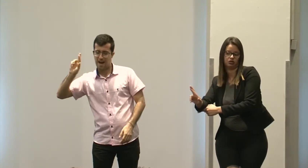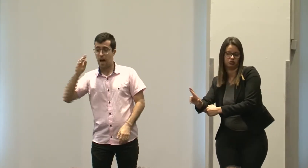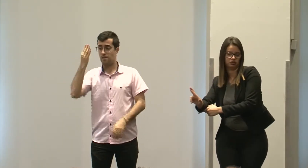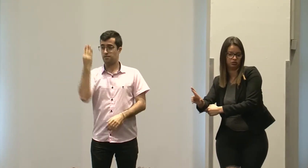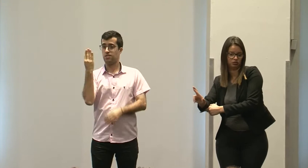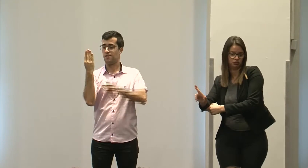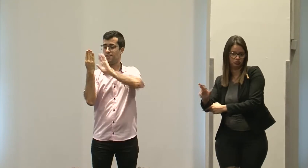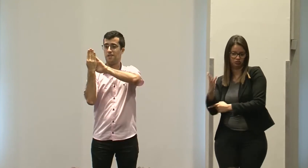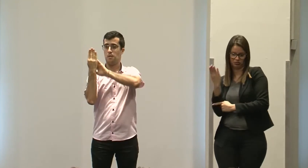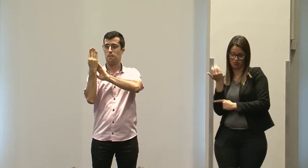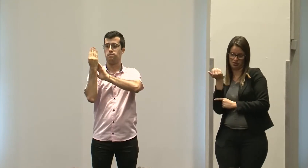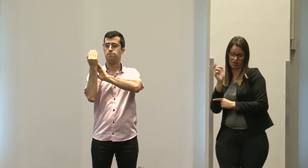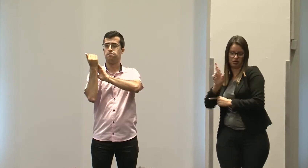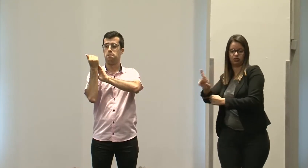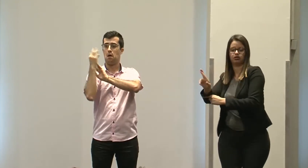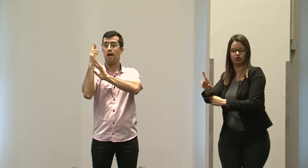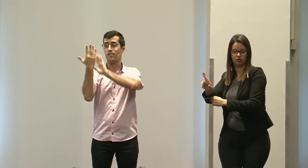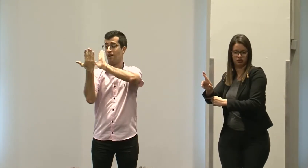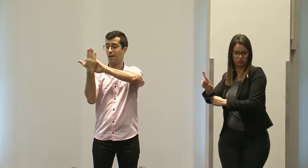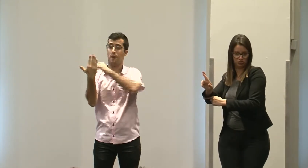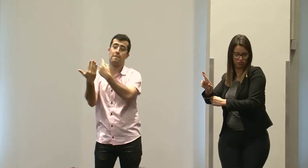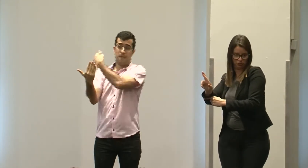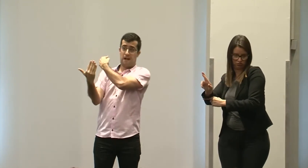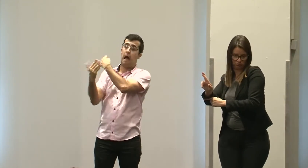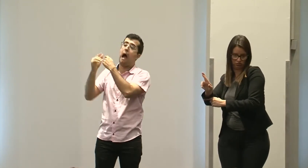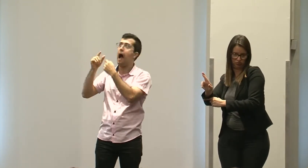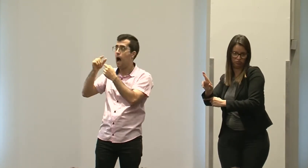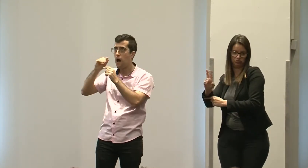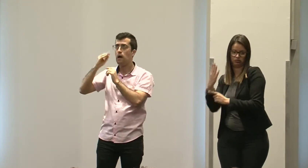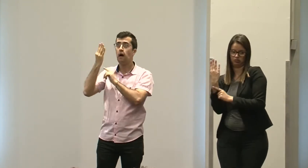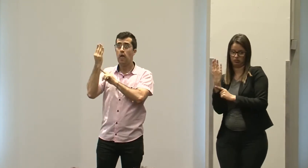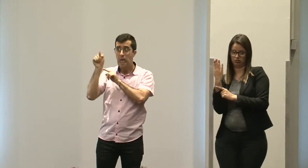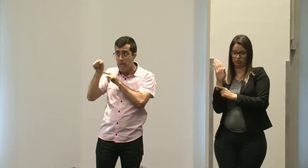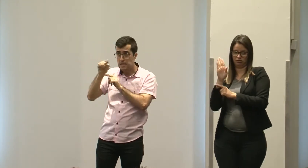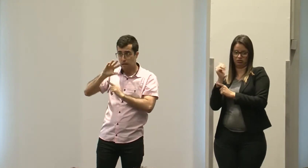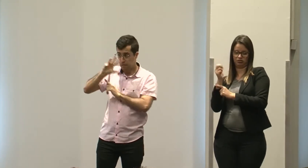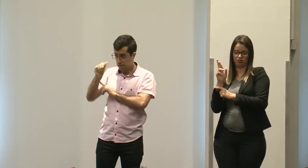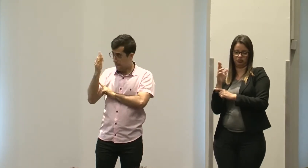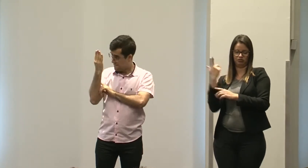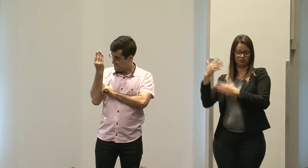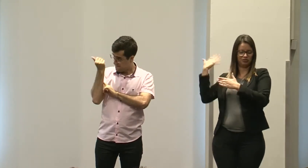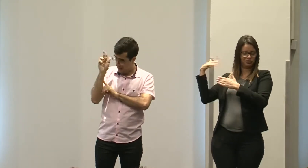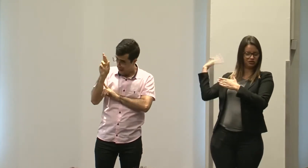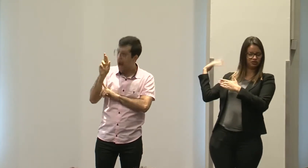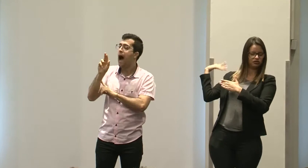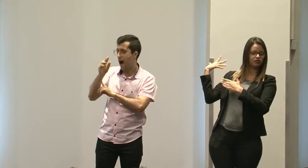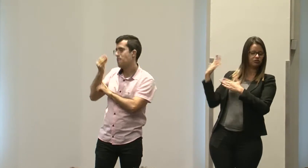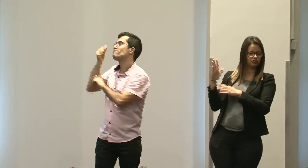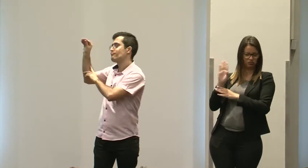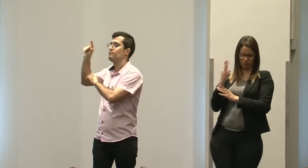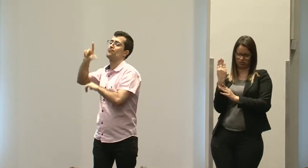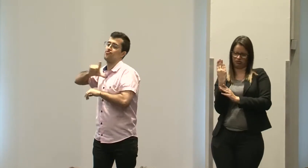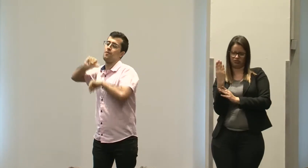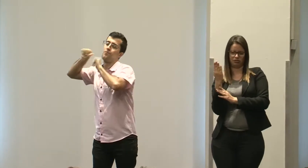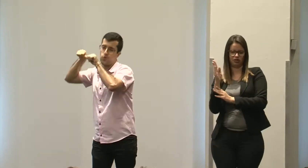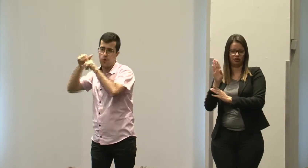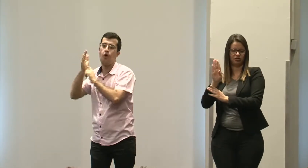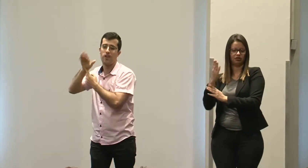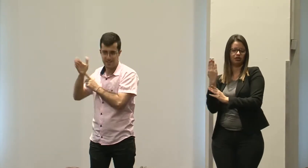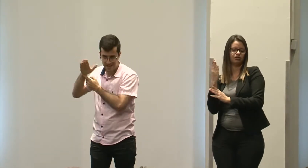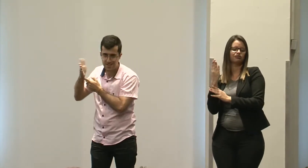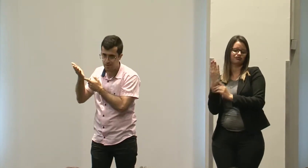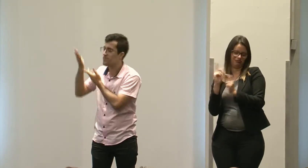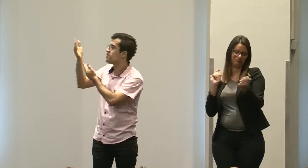mão volta-se para a pessoa que está sinalizando, como por exemplo em bar, onde o que fica para